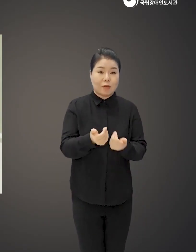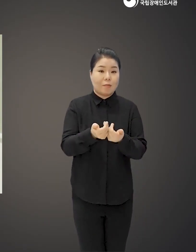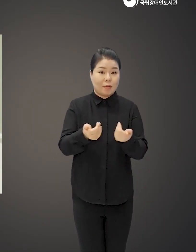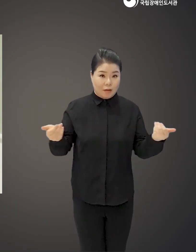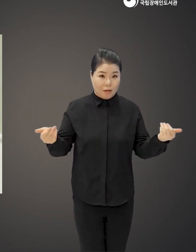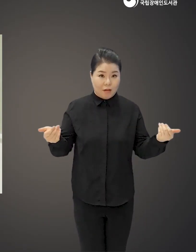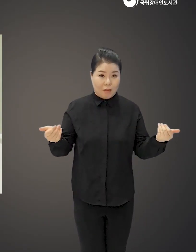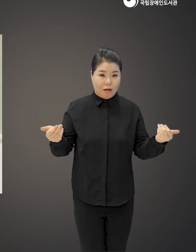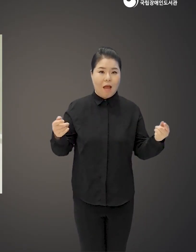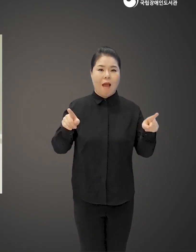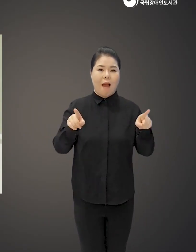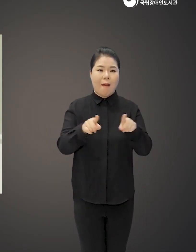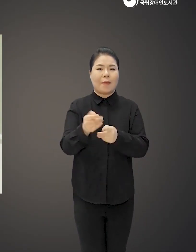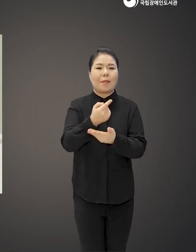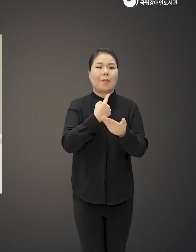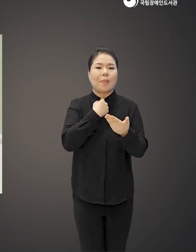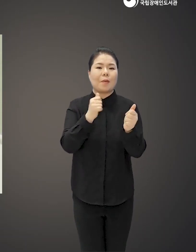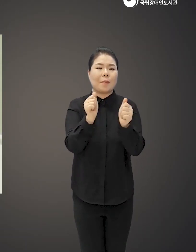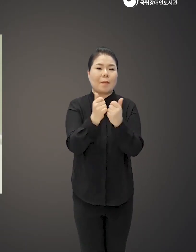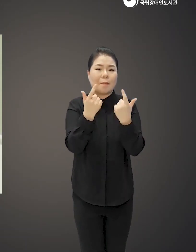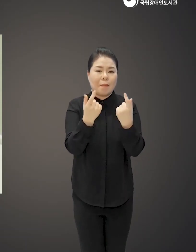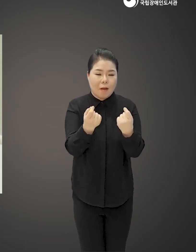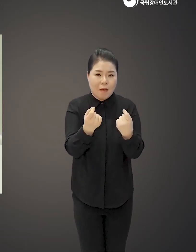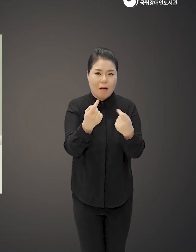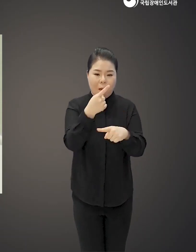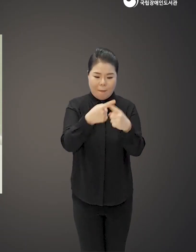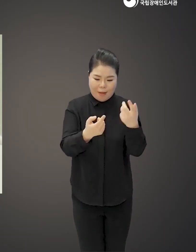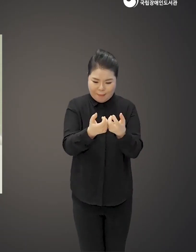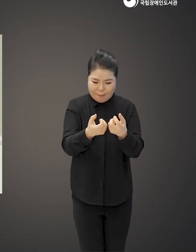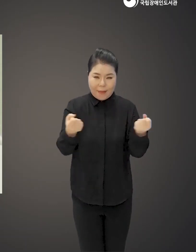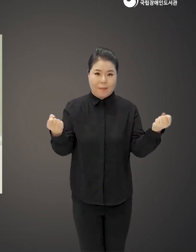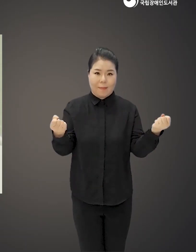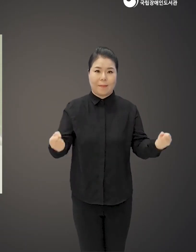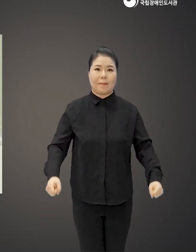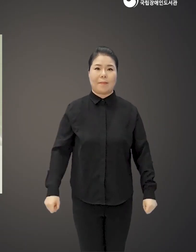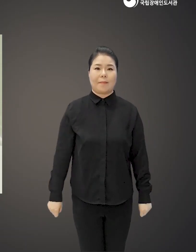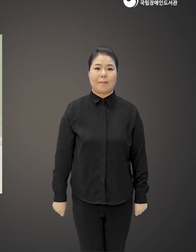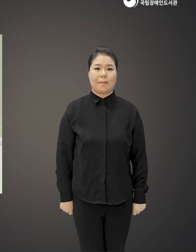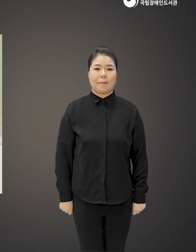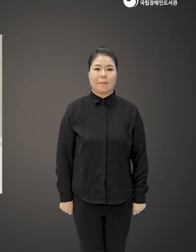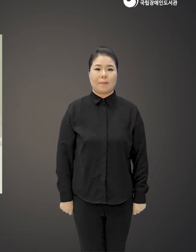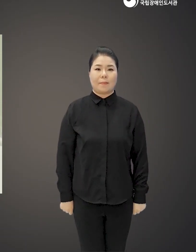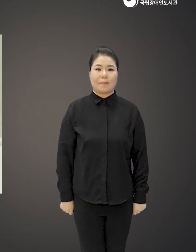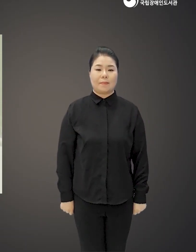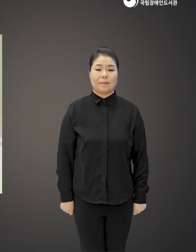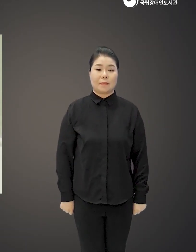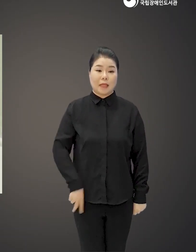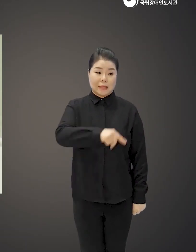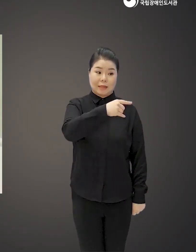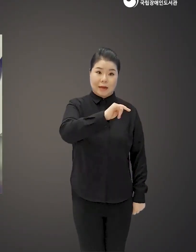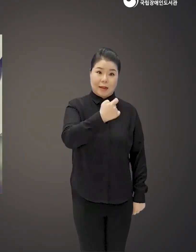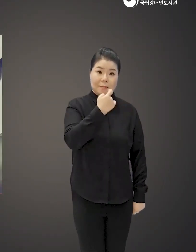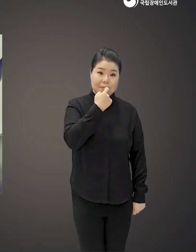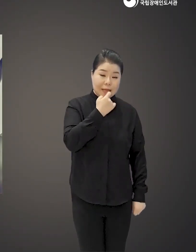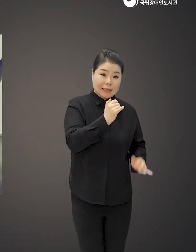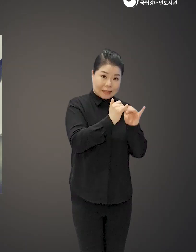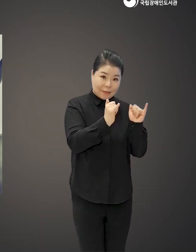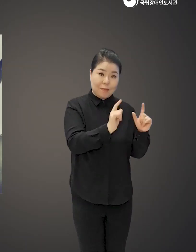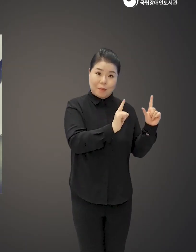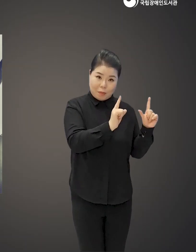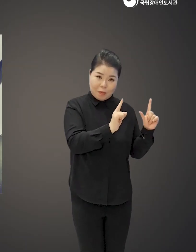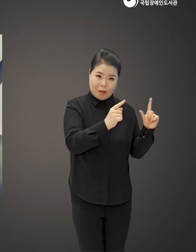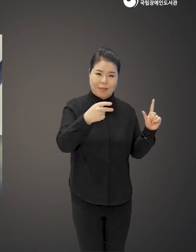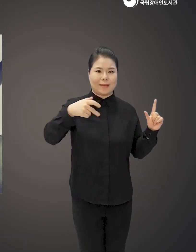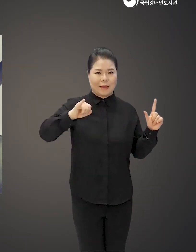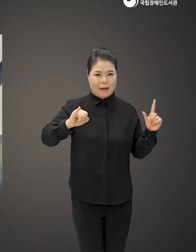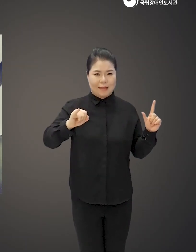헤어졌고 자매의 삶은 그들이 공유했던 난자만큼이나 균등하게 쪼개졌다. 스텔라는 백인이